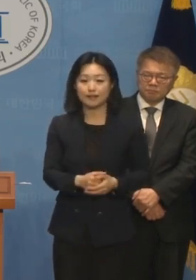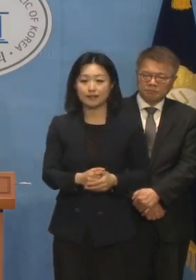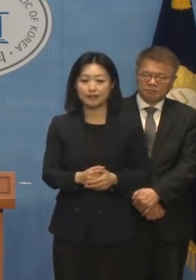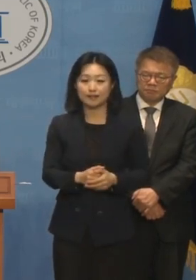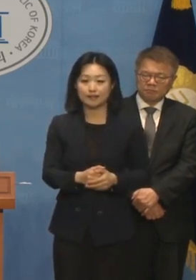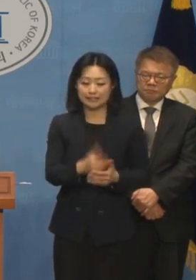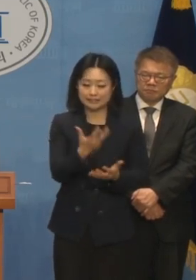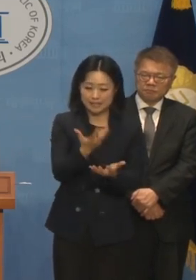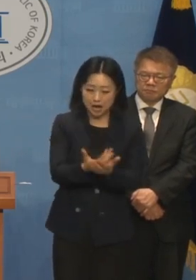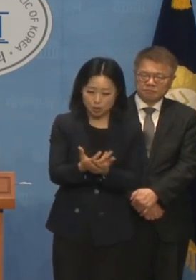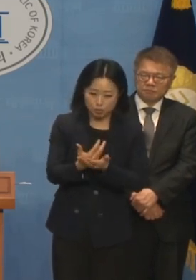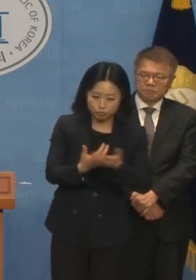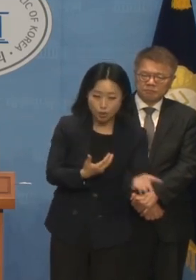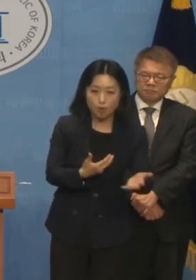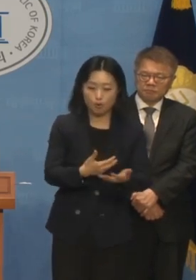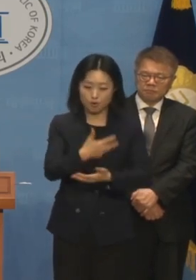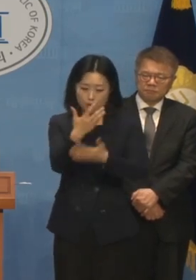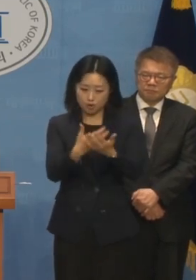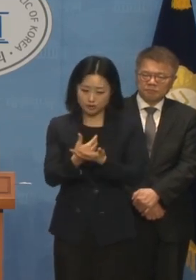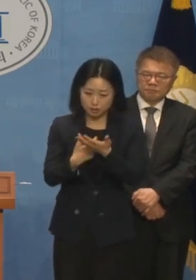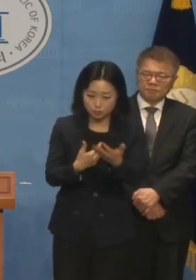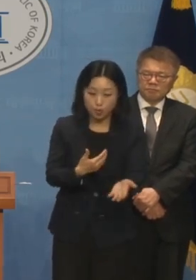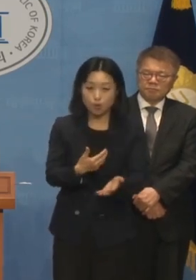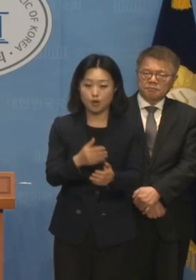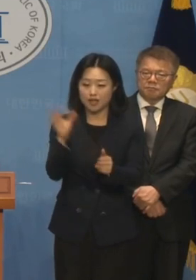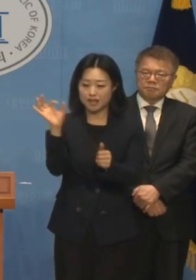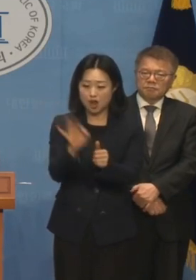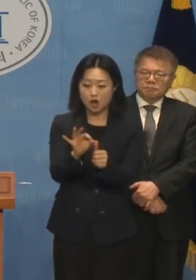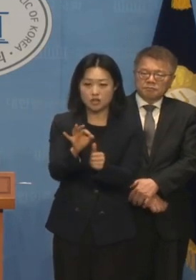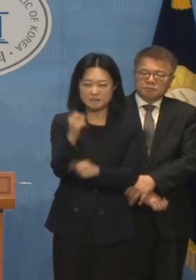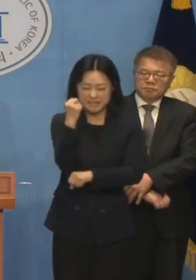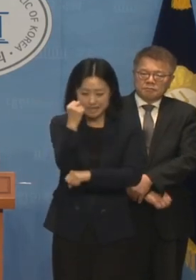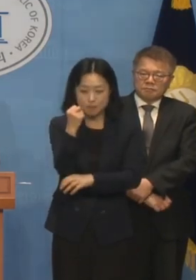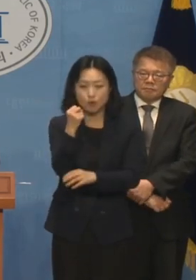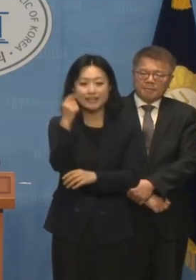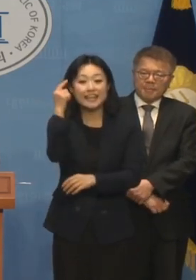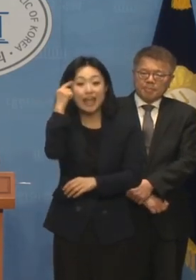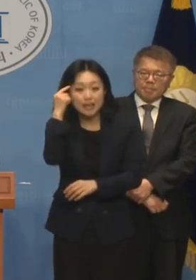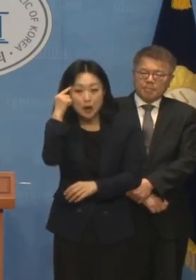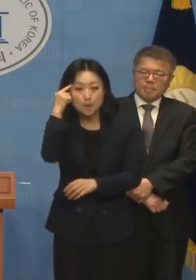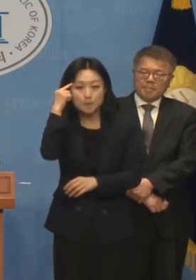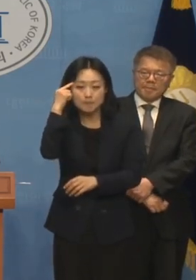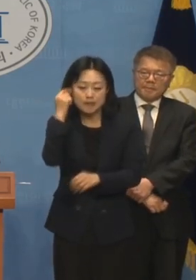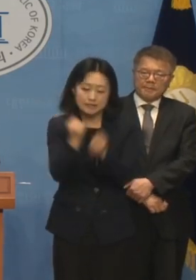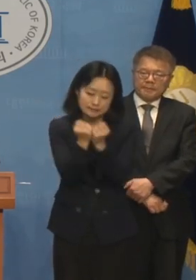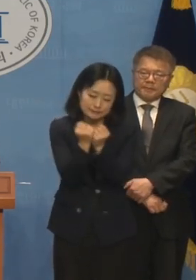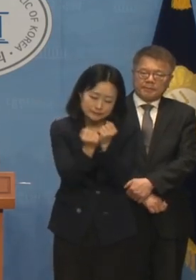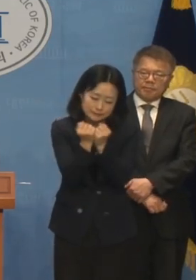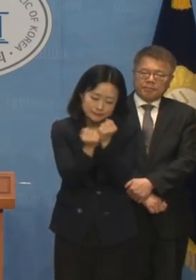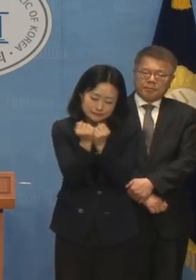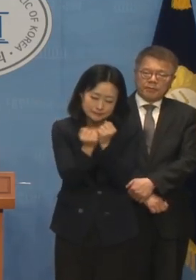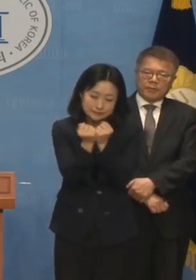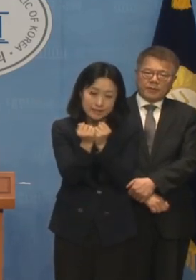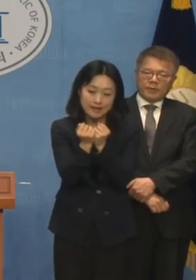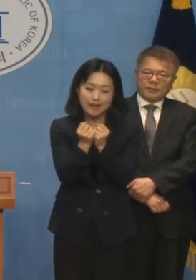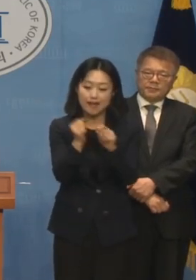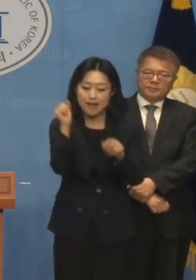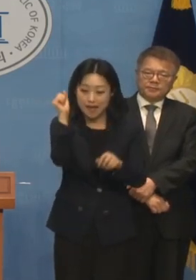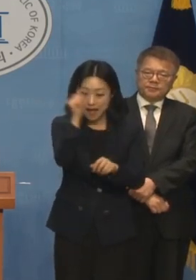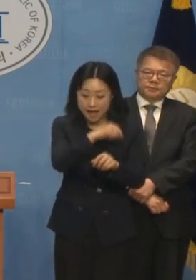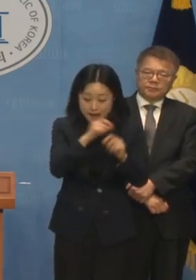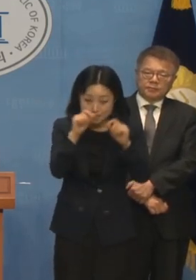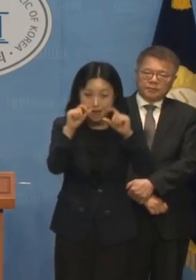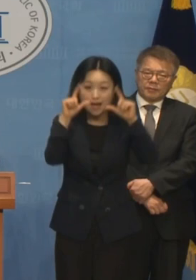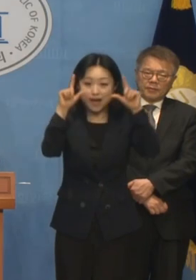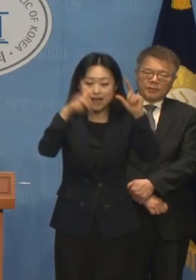매체와 자료를 활용하여 연금제도의 기초 개념에 대한 설명을 하였고, 카드,